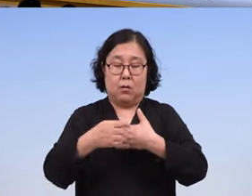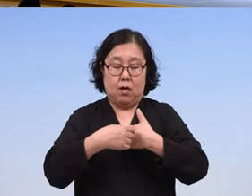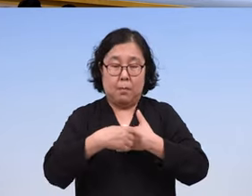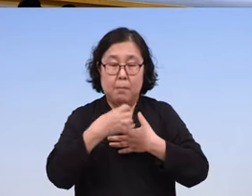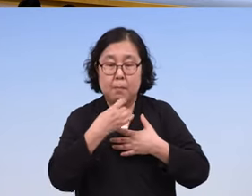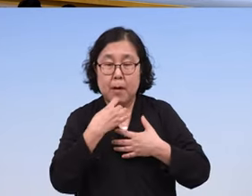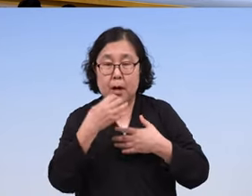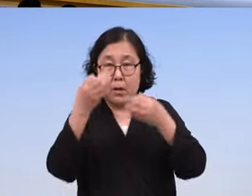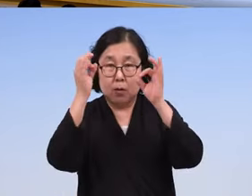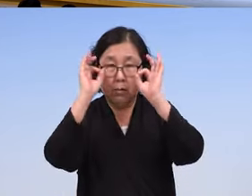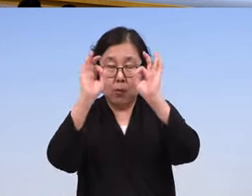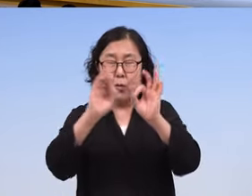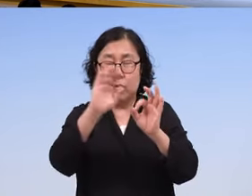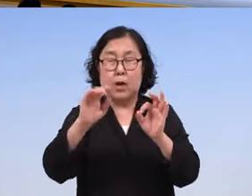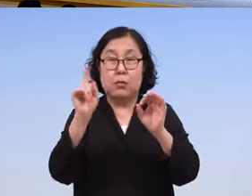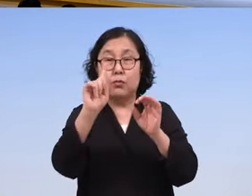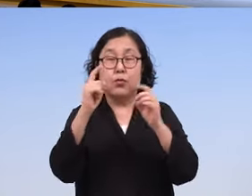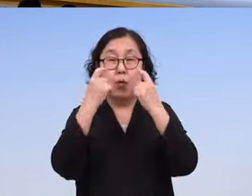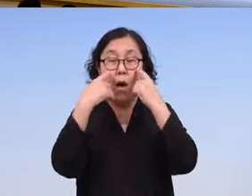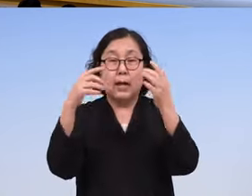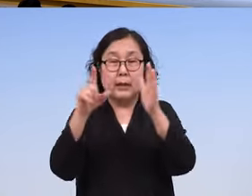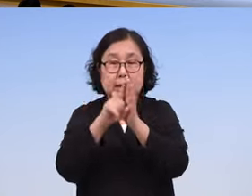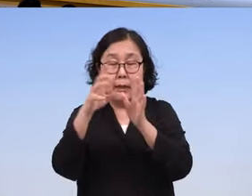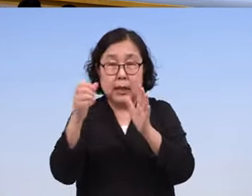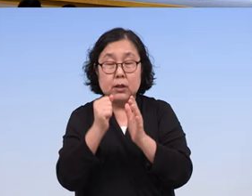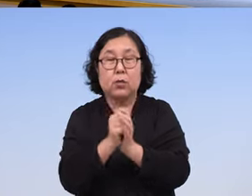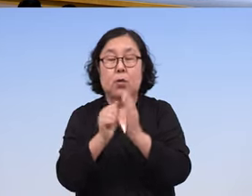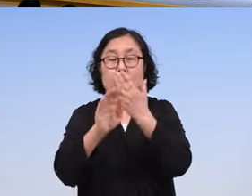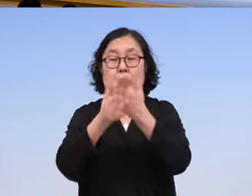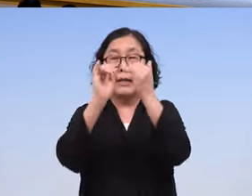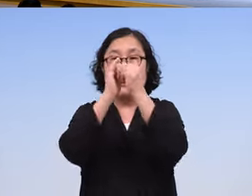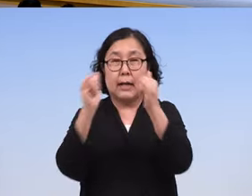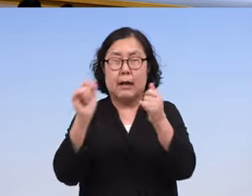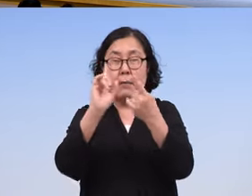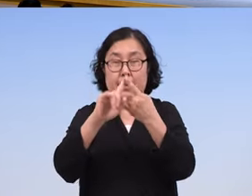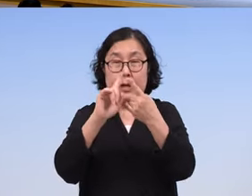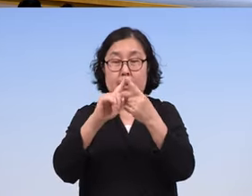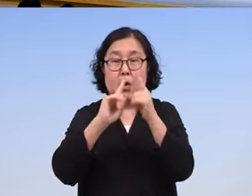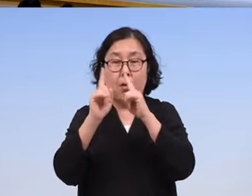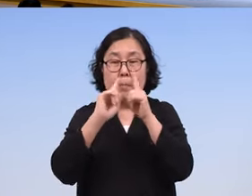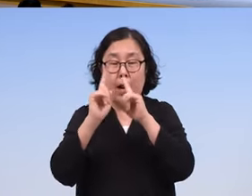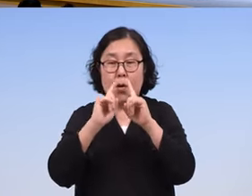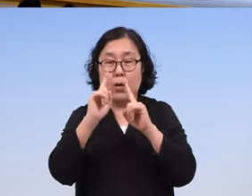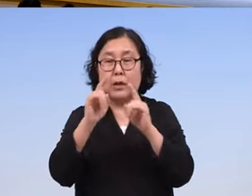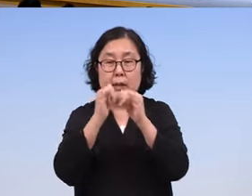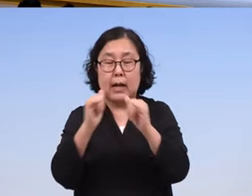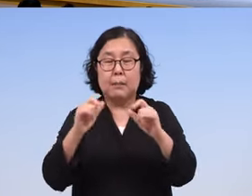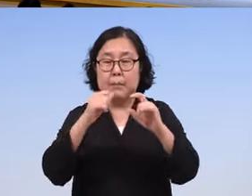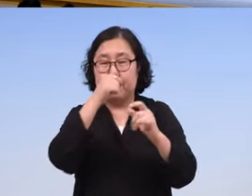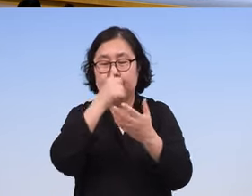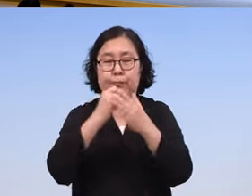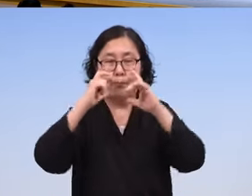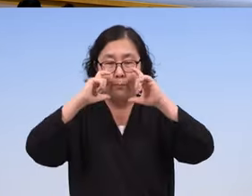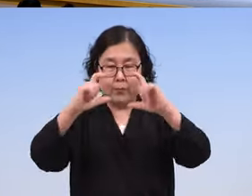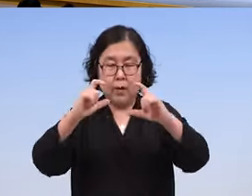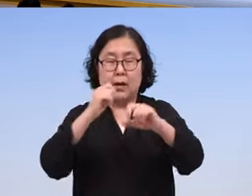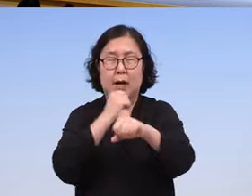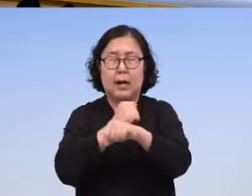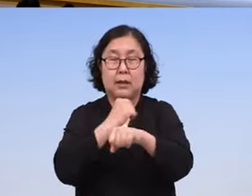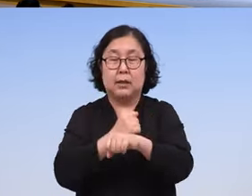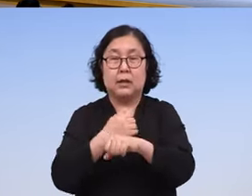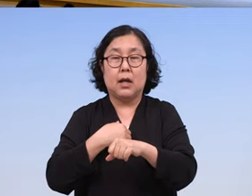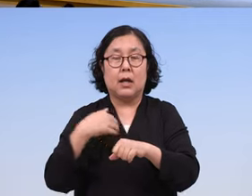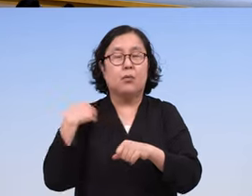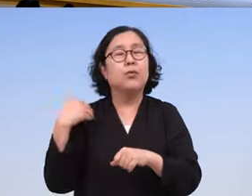아니, 그 외모밖에 못 보는 우리가 도대체 무슨 확신으로 그렇게 남에 대하여 확신을 가지고 말로 그 사람을 정죄하는지